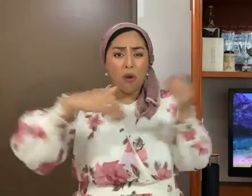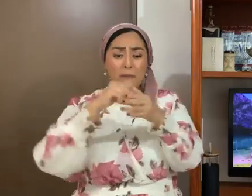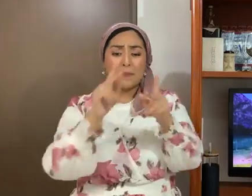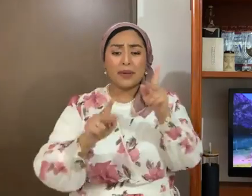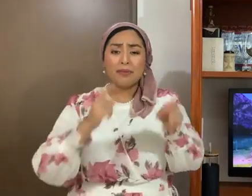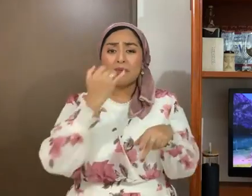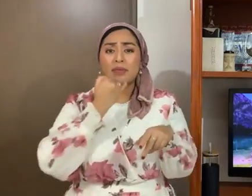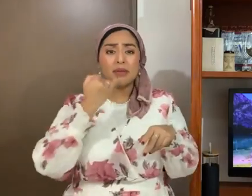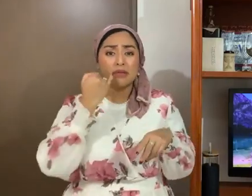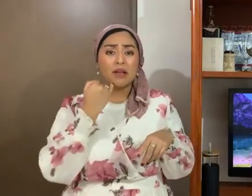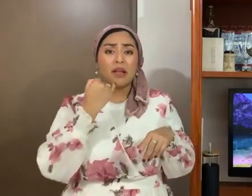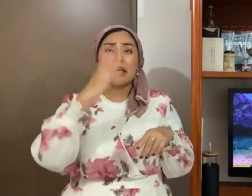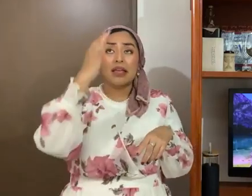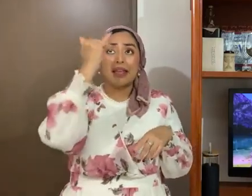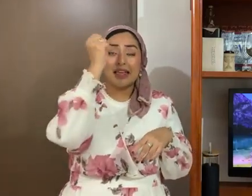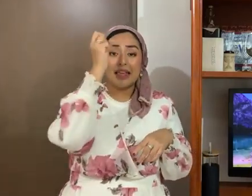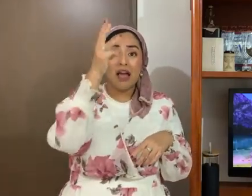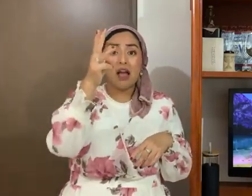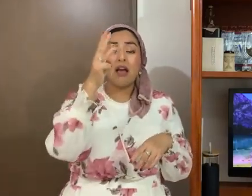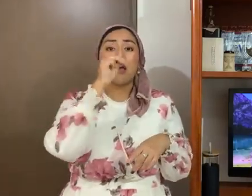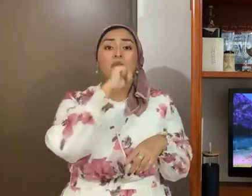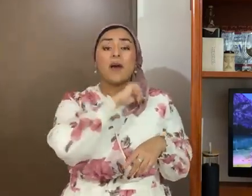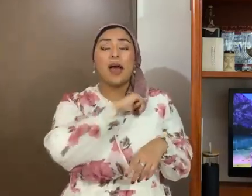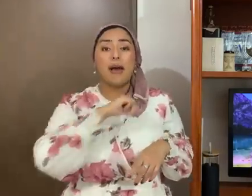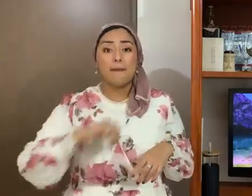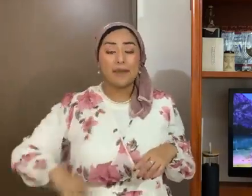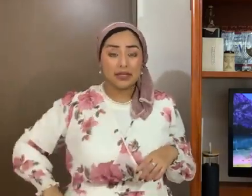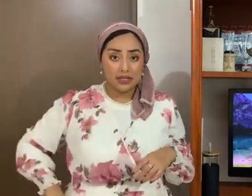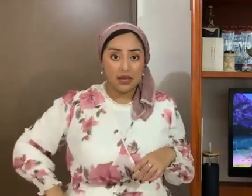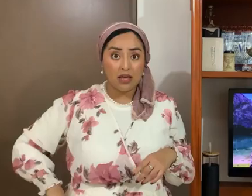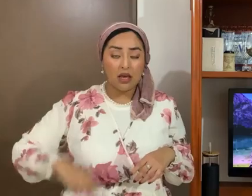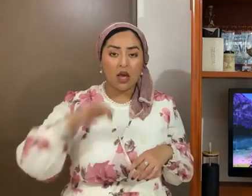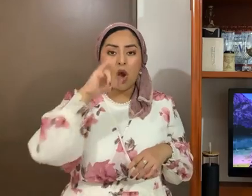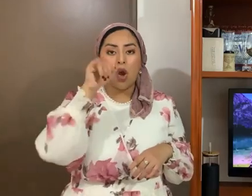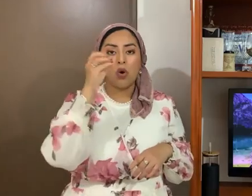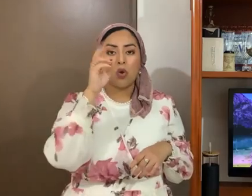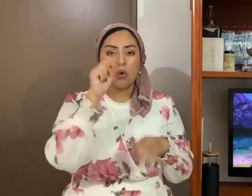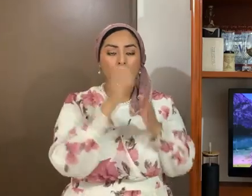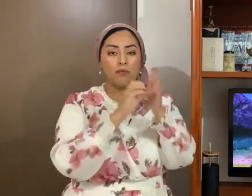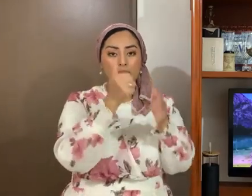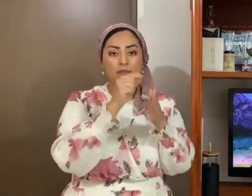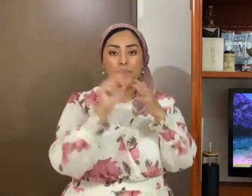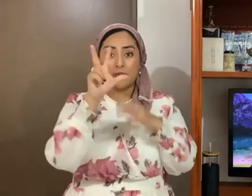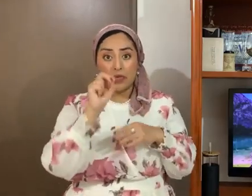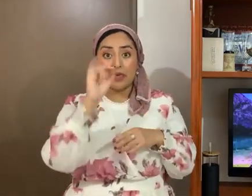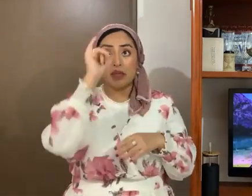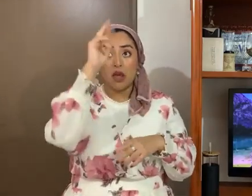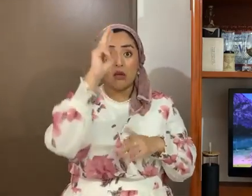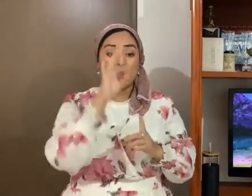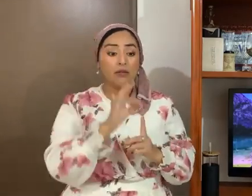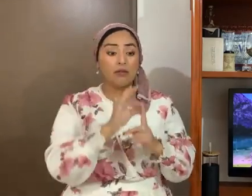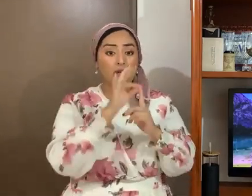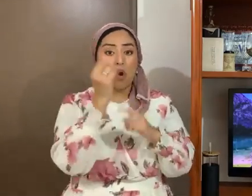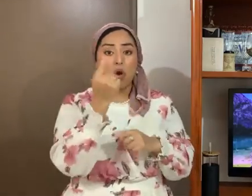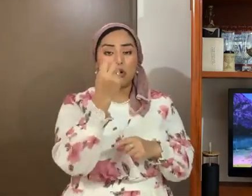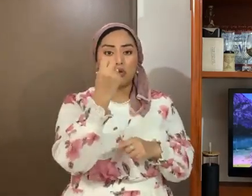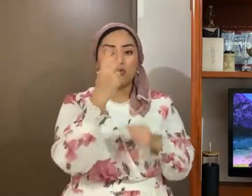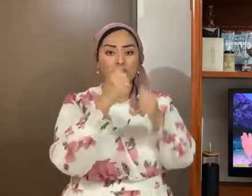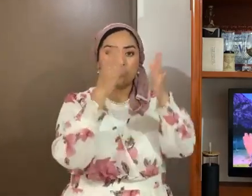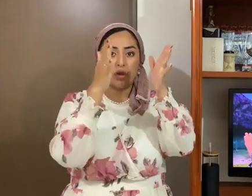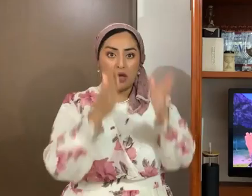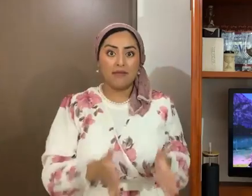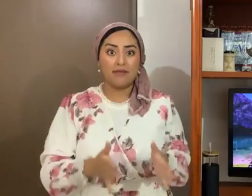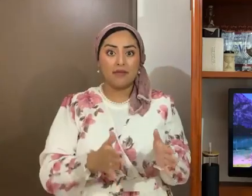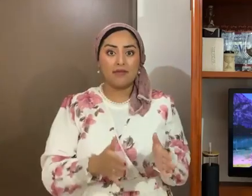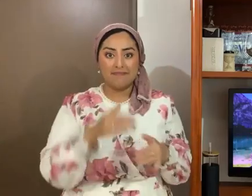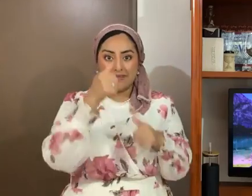de Israel, Yahshua HaMashiach, quien es Yahweh, Juan 10:30, escogió solamente a 12 para